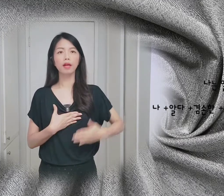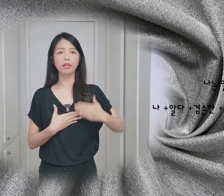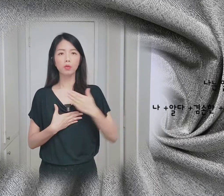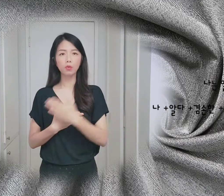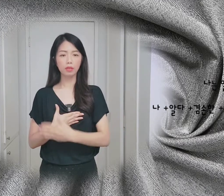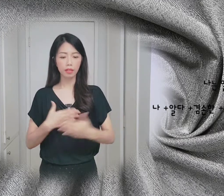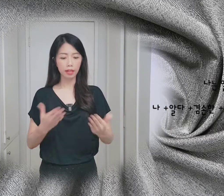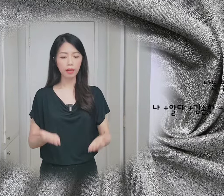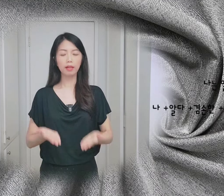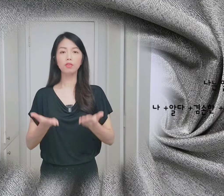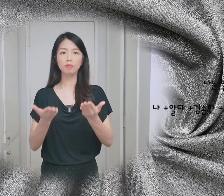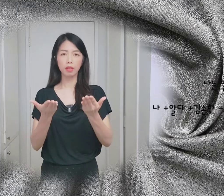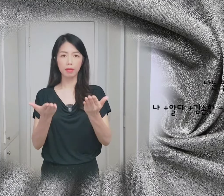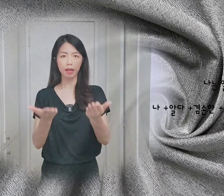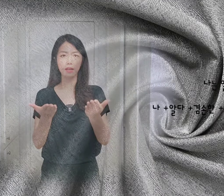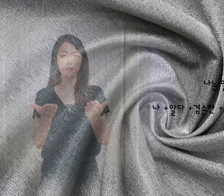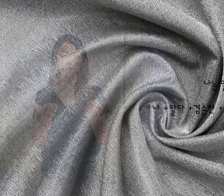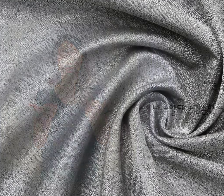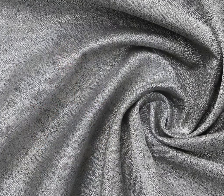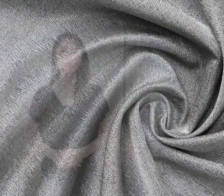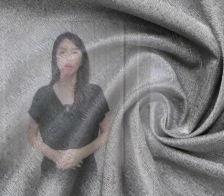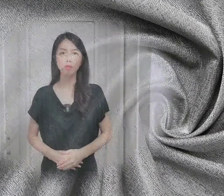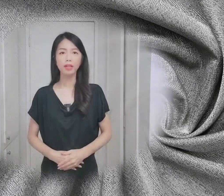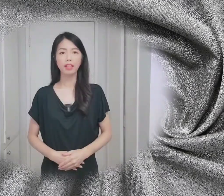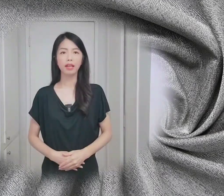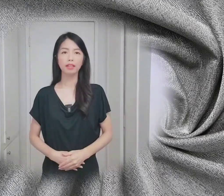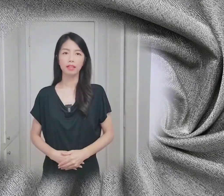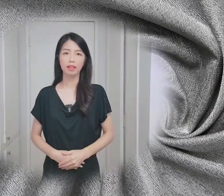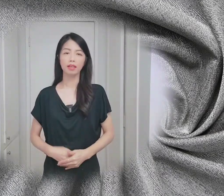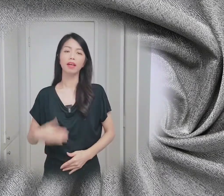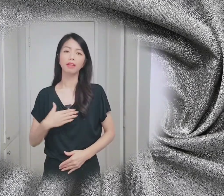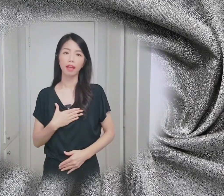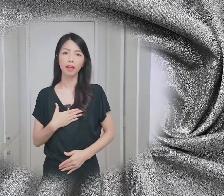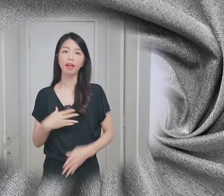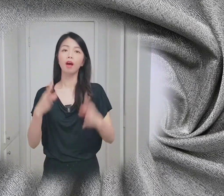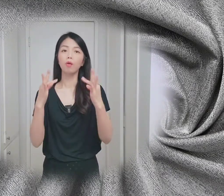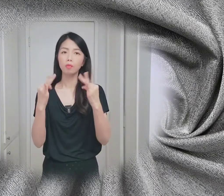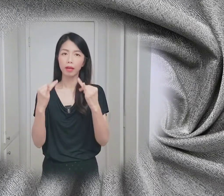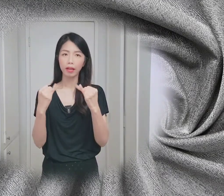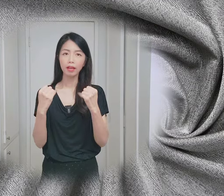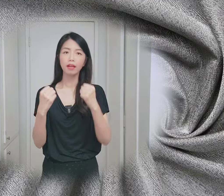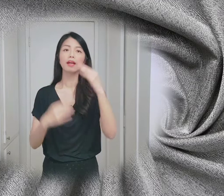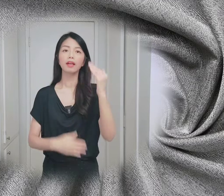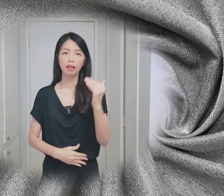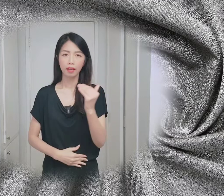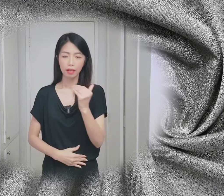몸. 그리고 드리다 해주시면 됩니다. 내 얼마나 기다리는지. 내